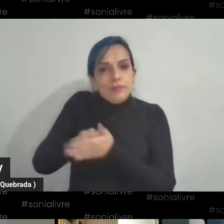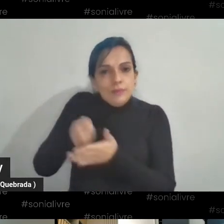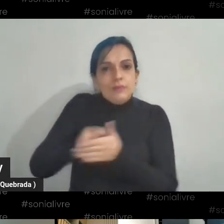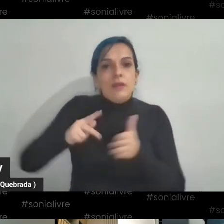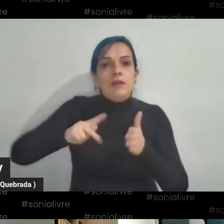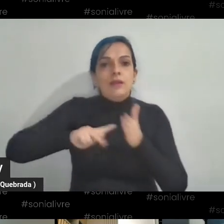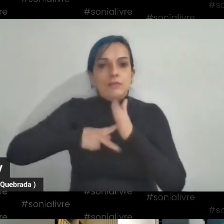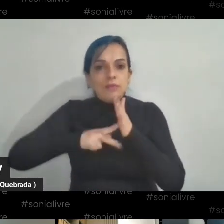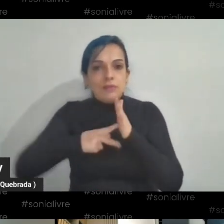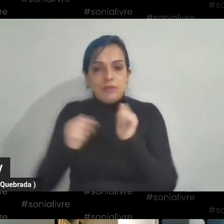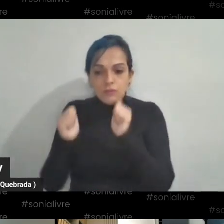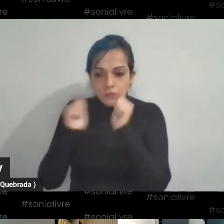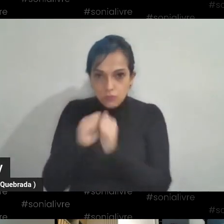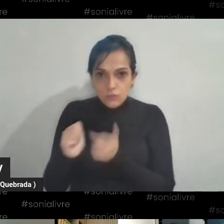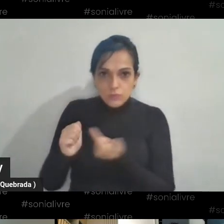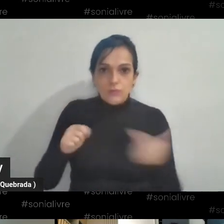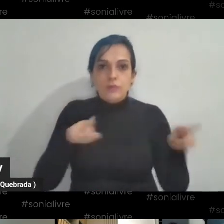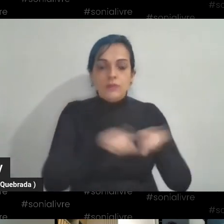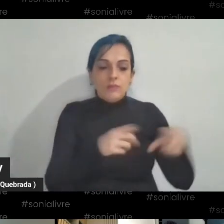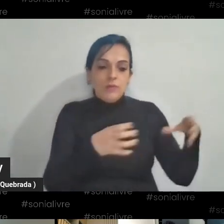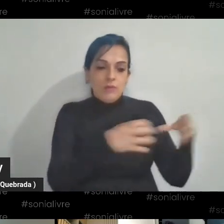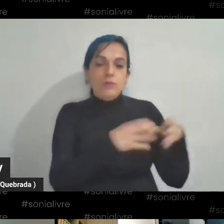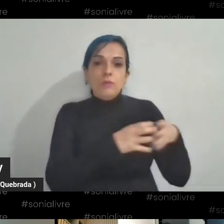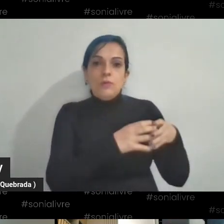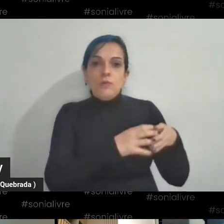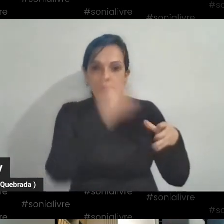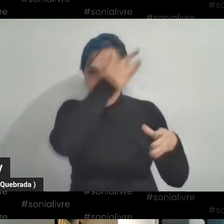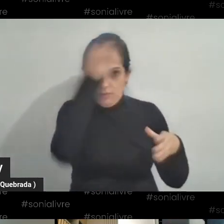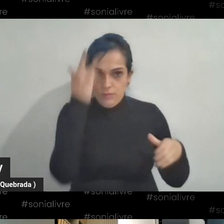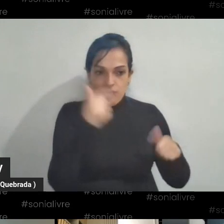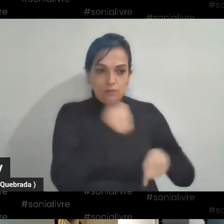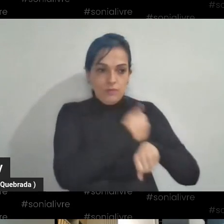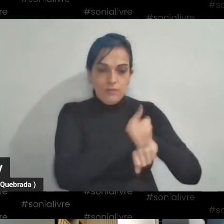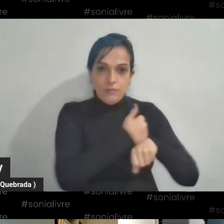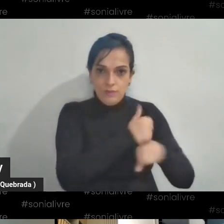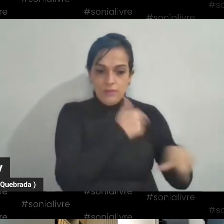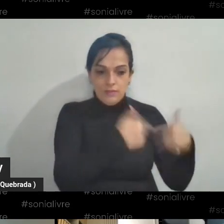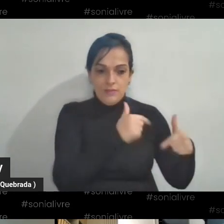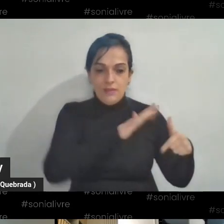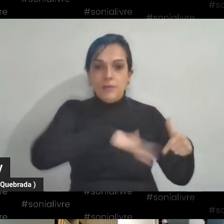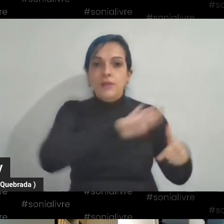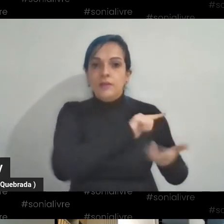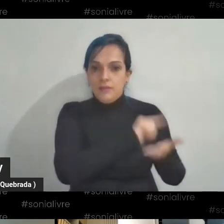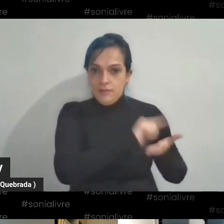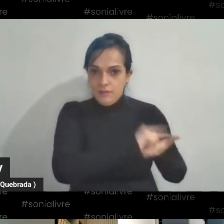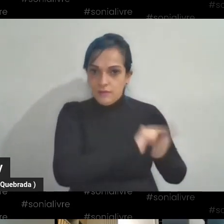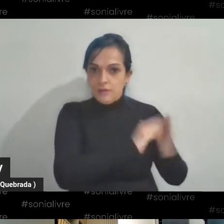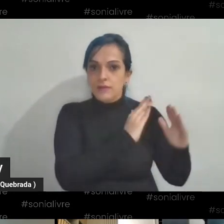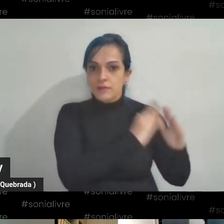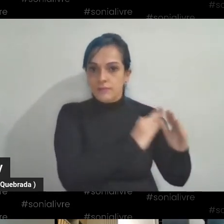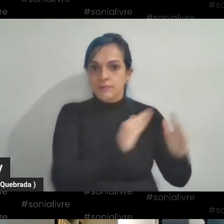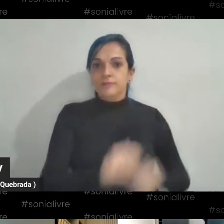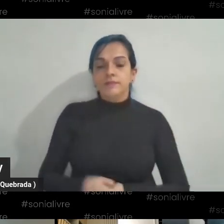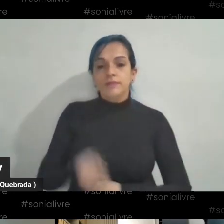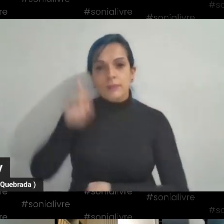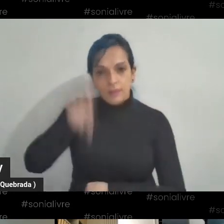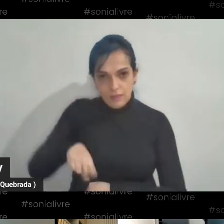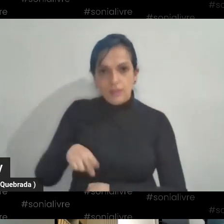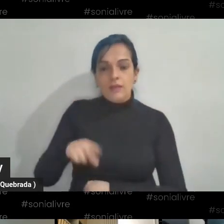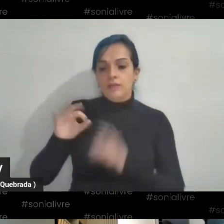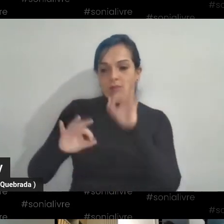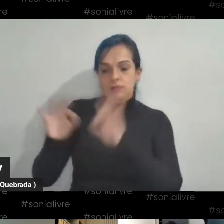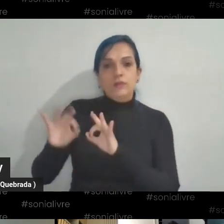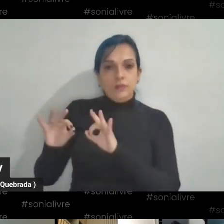ao lado das empregadas domésticas. Muitíssimo obrigada. A questão do o projeto de lei realmente é muito importante, a gente está discutindo